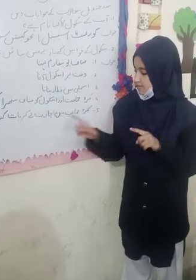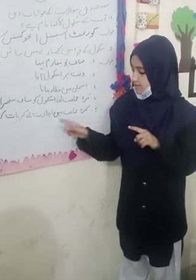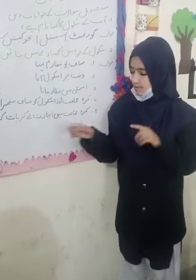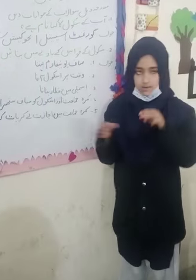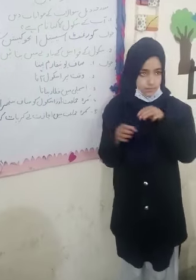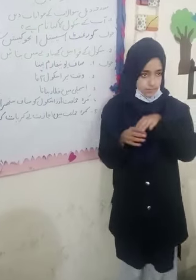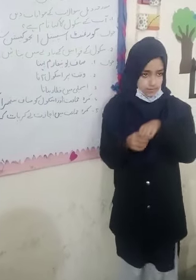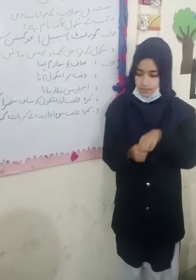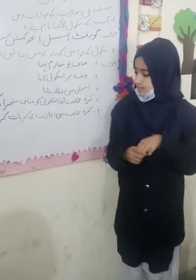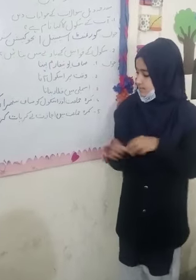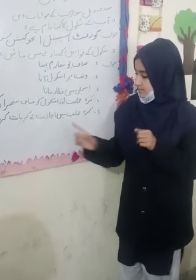में